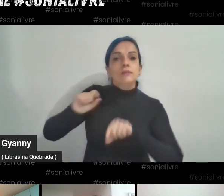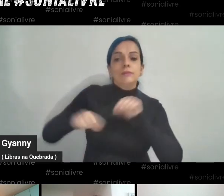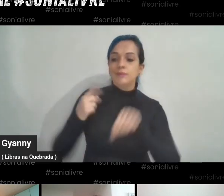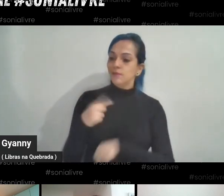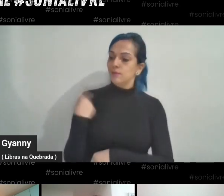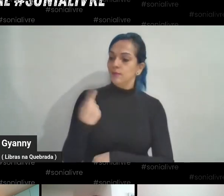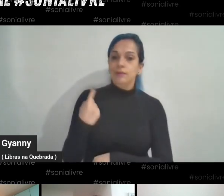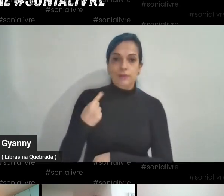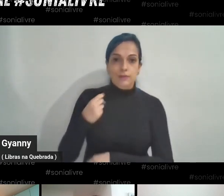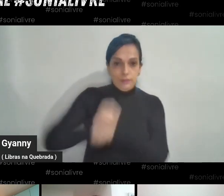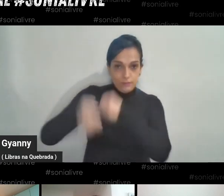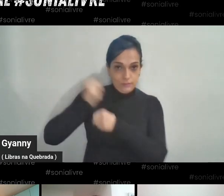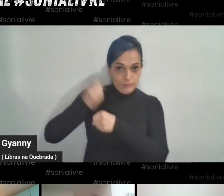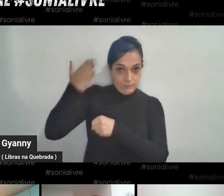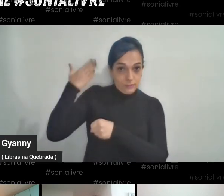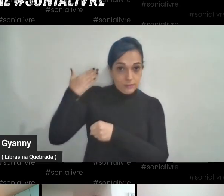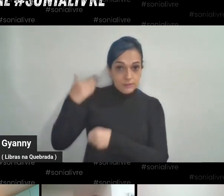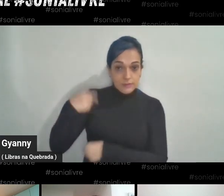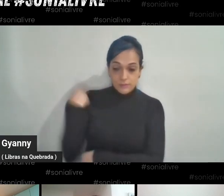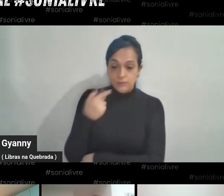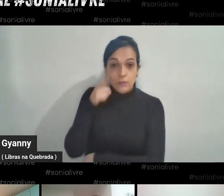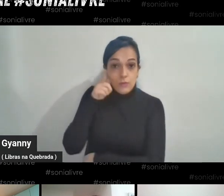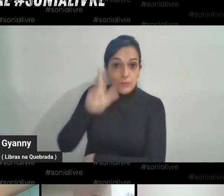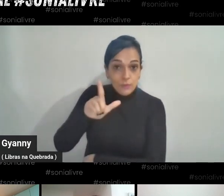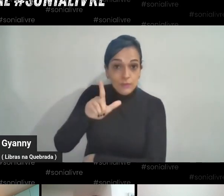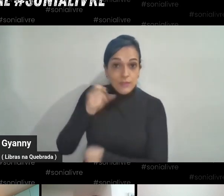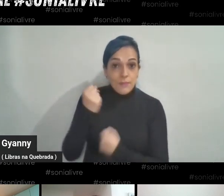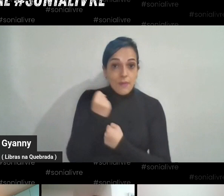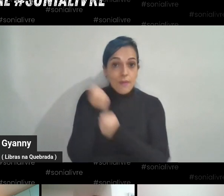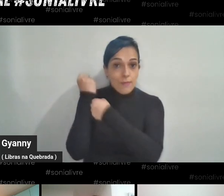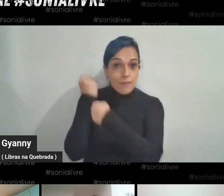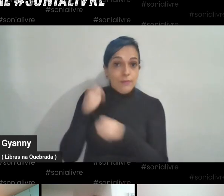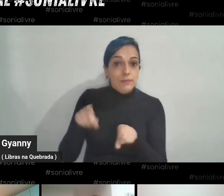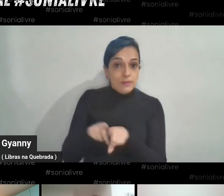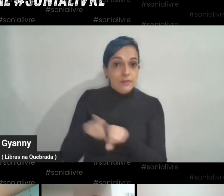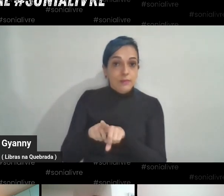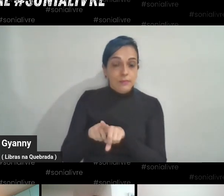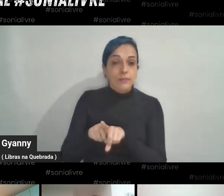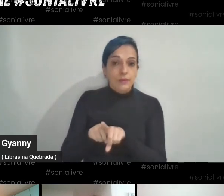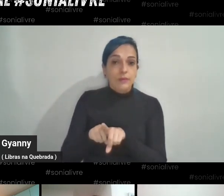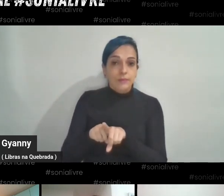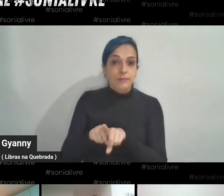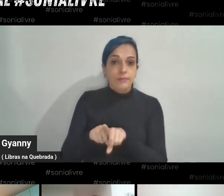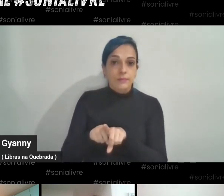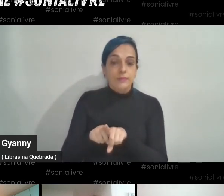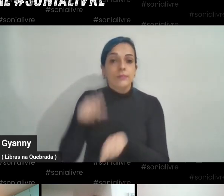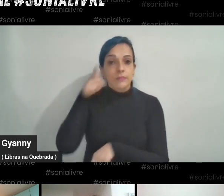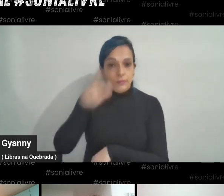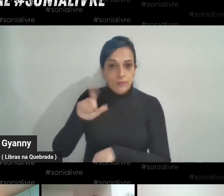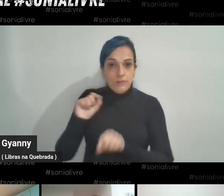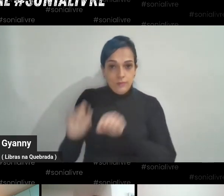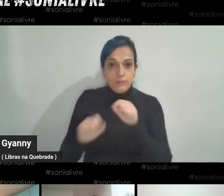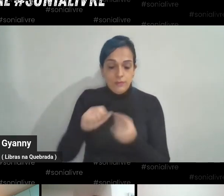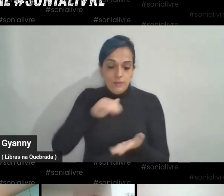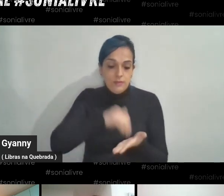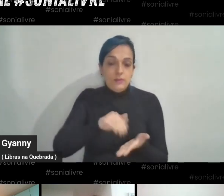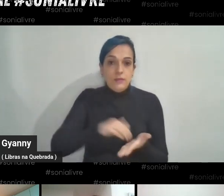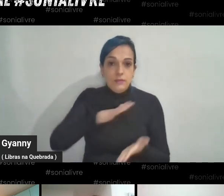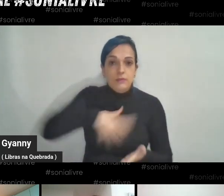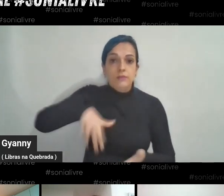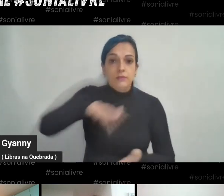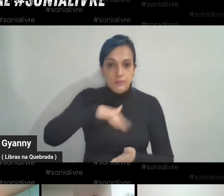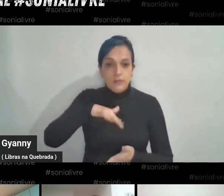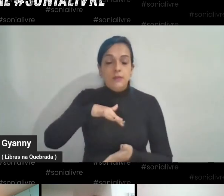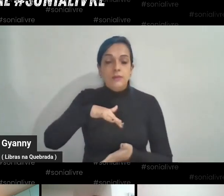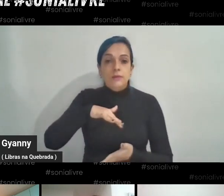nós conseguimos apoio e passagens para a Cleide Silva Pereira Pinto, que é a secretária-geral da FENATRAD.